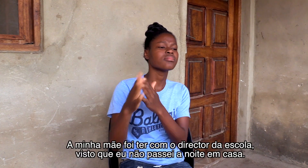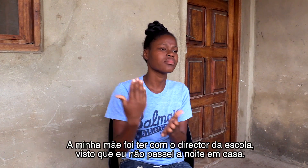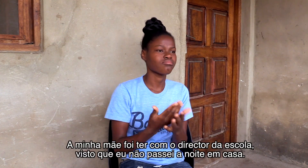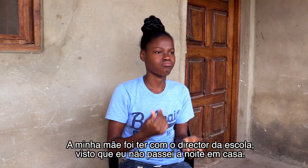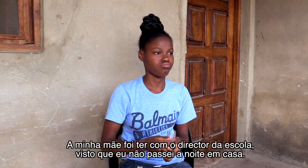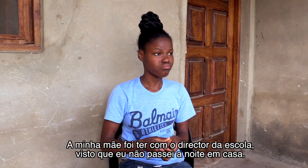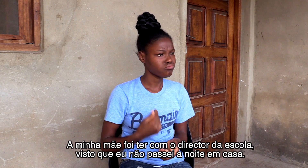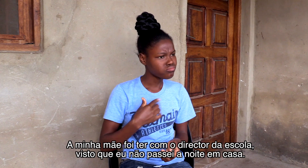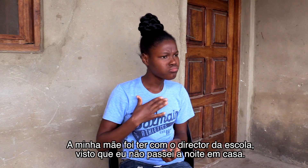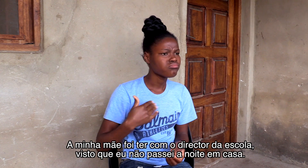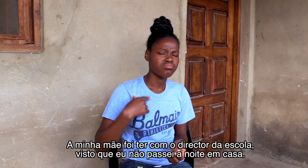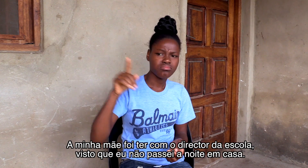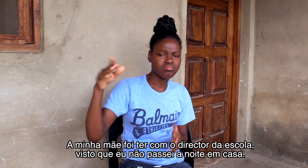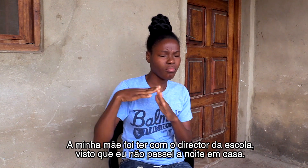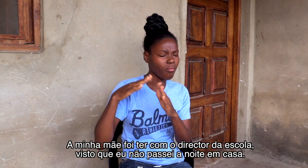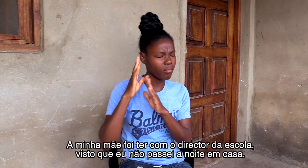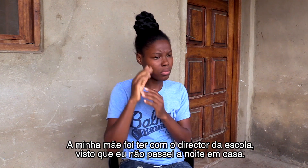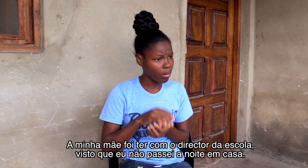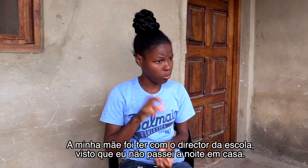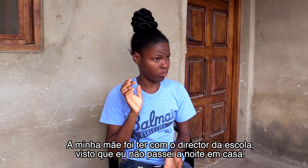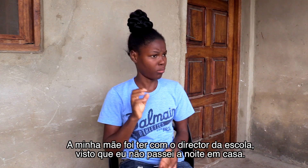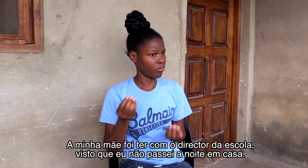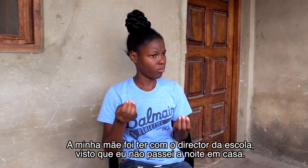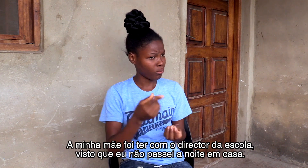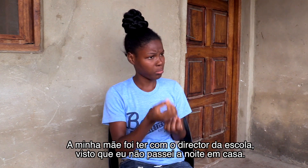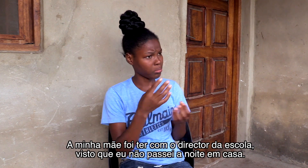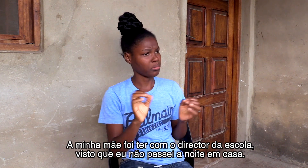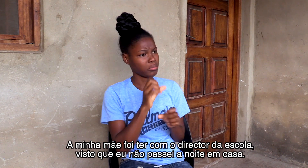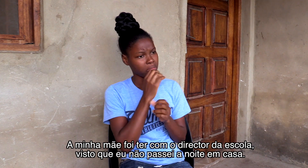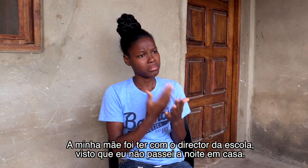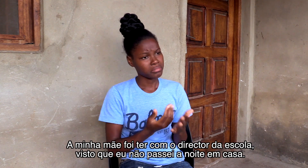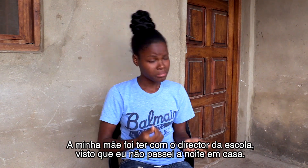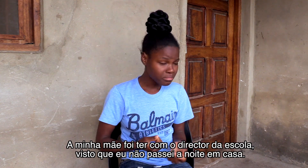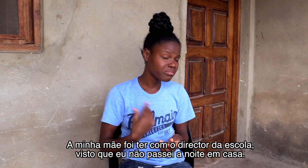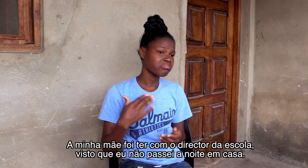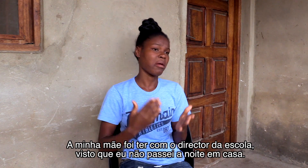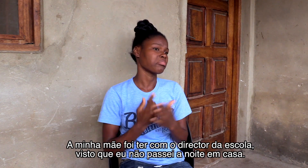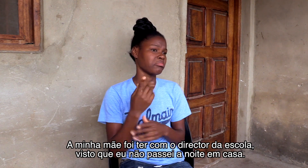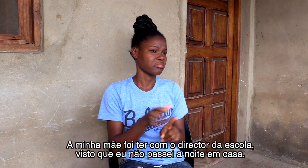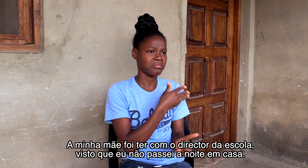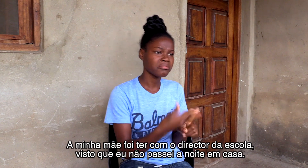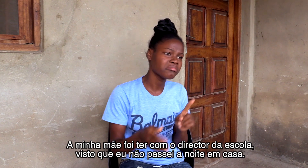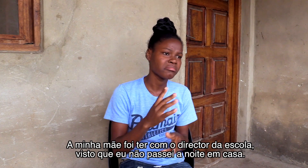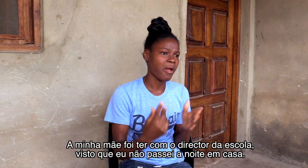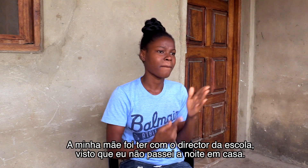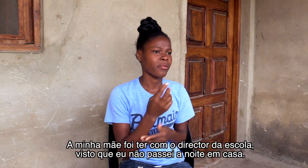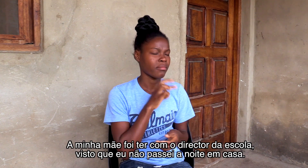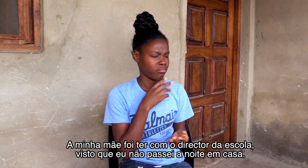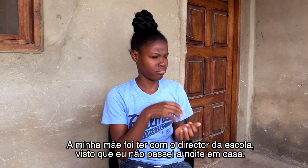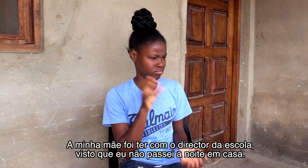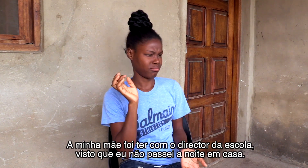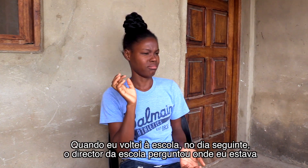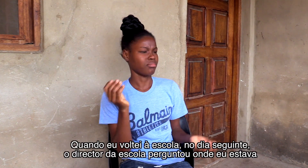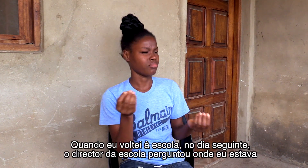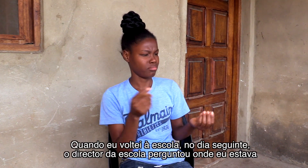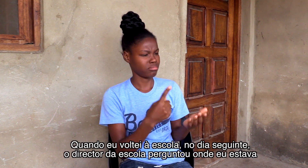A minha mãe foi ter com o diretor da escola, visto que eu não passei a noite em casa. Quando eu voltei à escola no dia seguinte, o